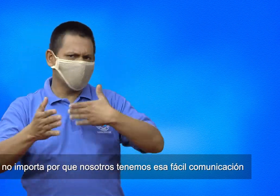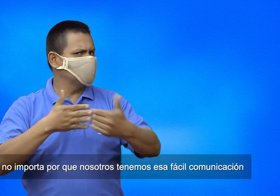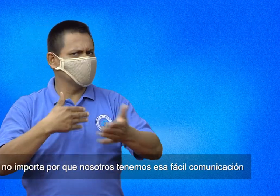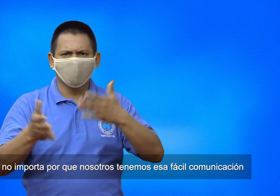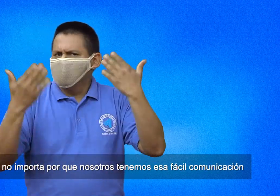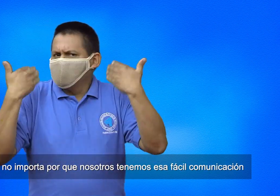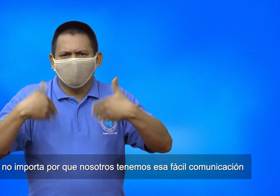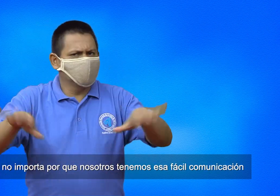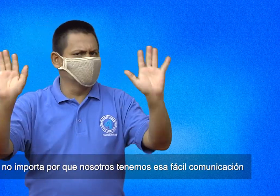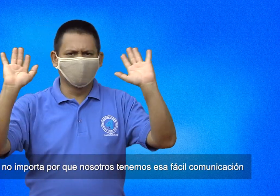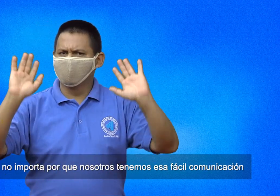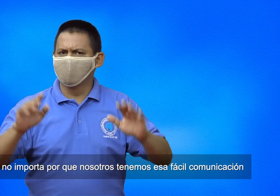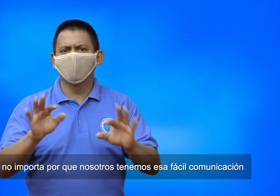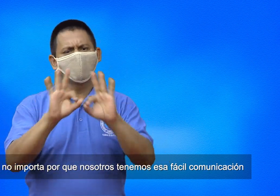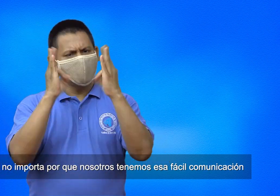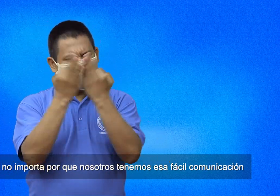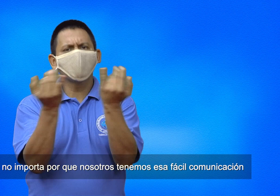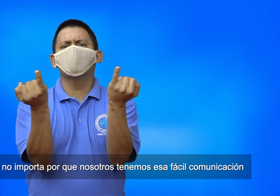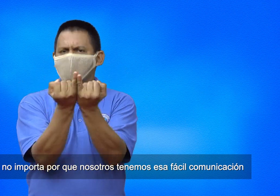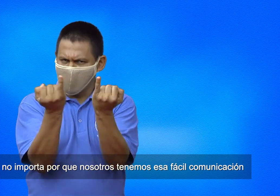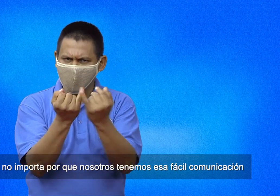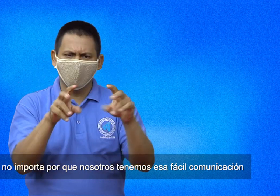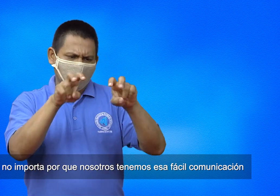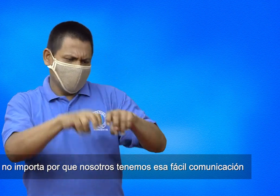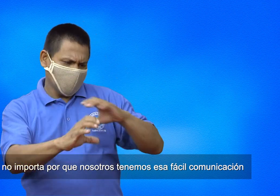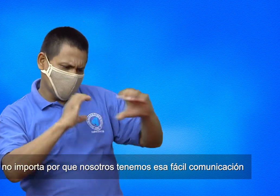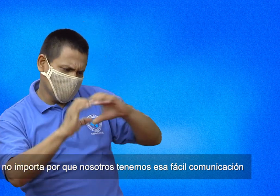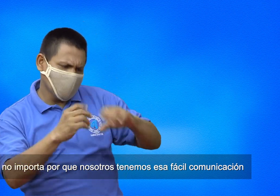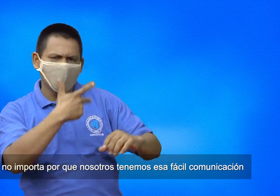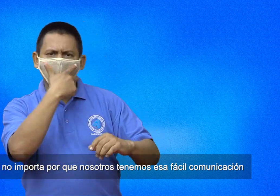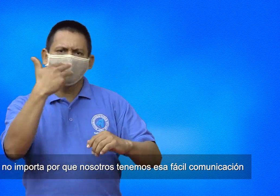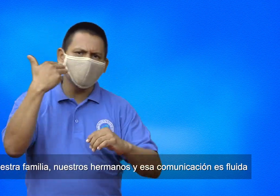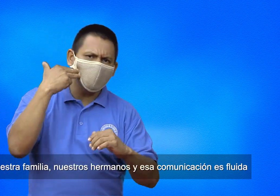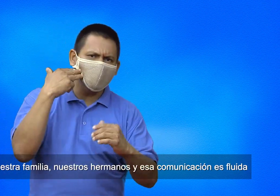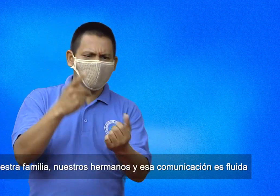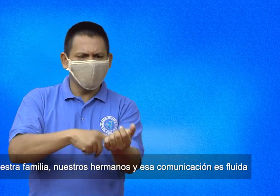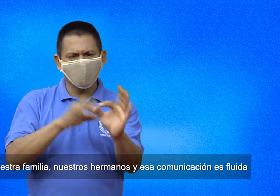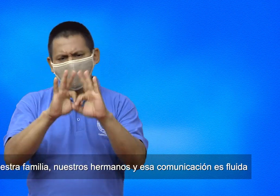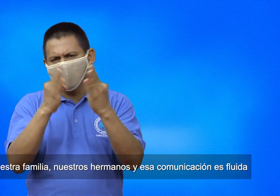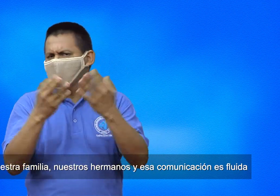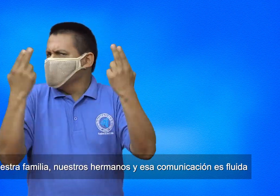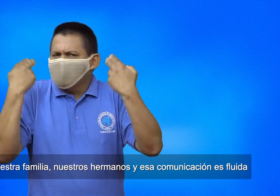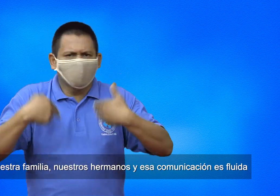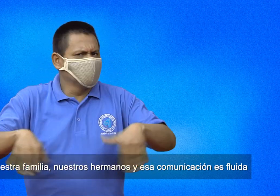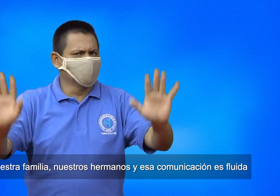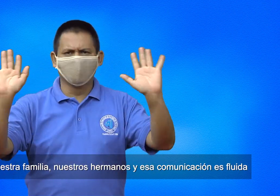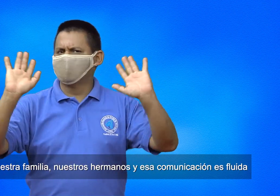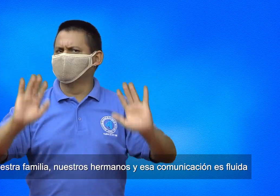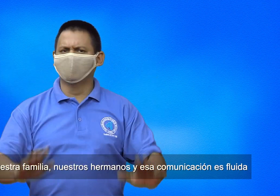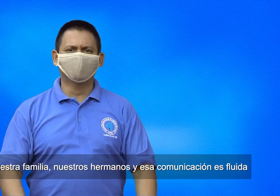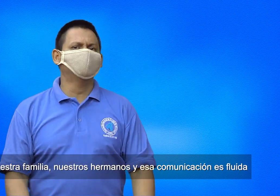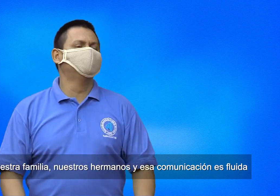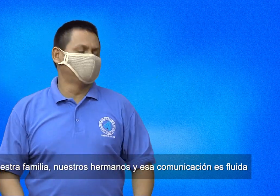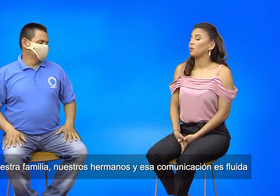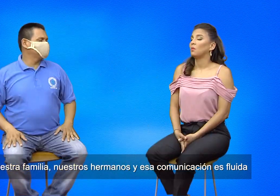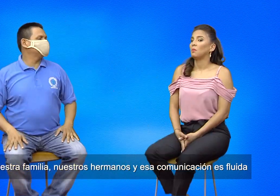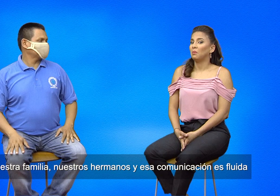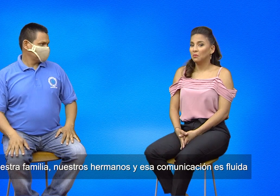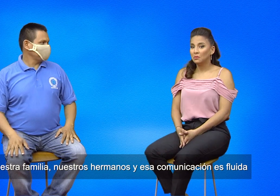no importa porque nosotros tenemos ese fácil comunicación en nuestra familia en nuestro hermano y esa comunicación es fluida